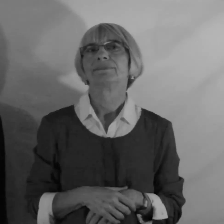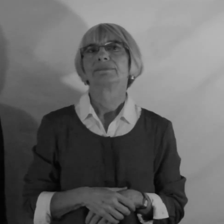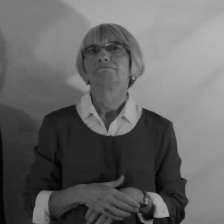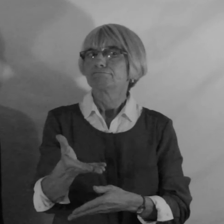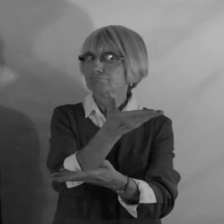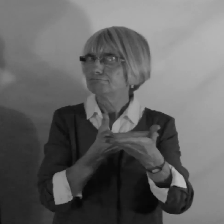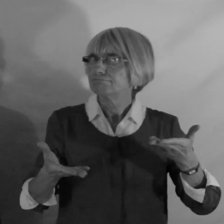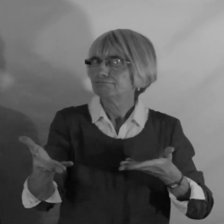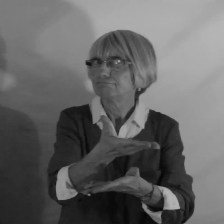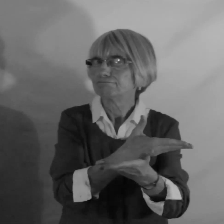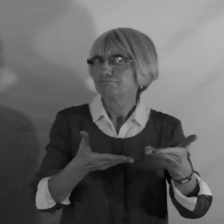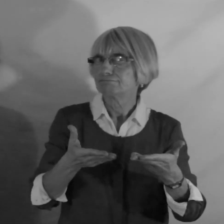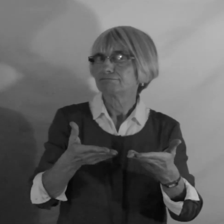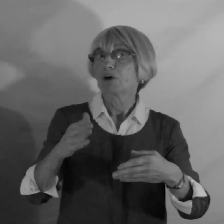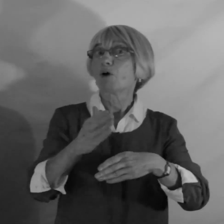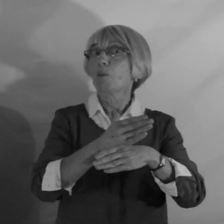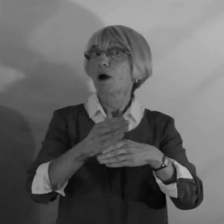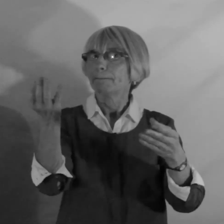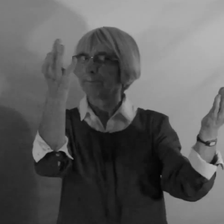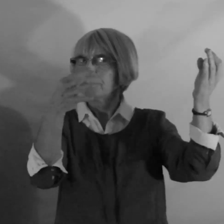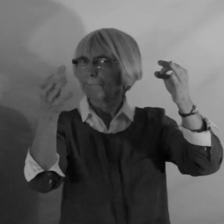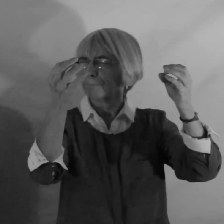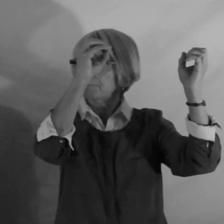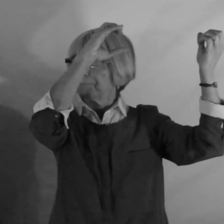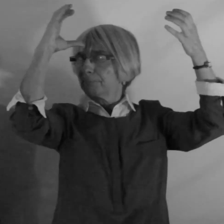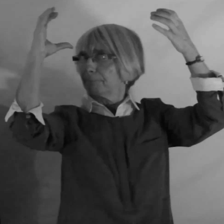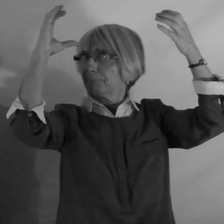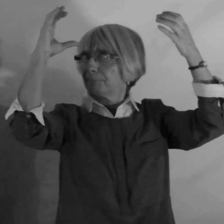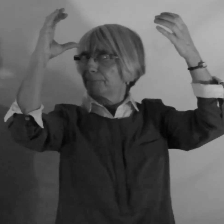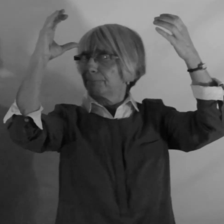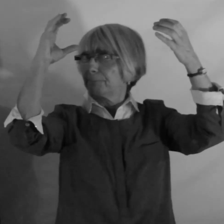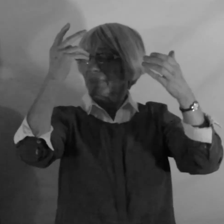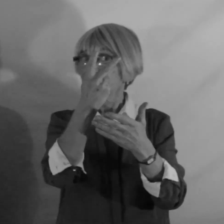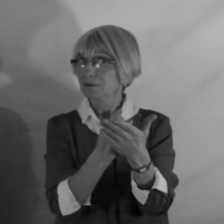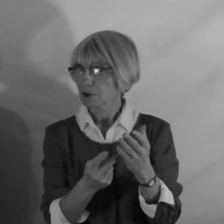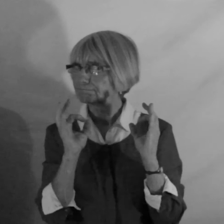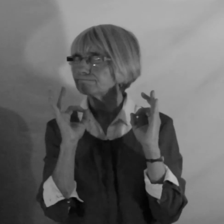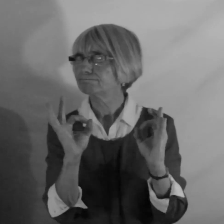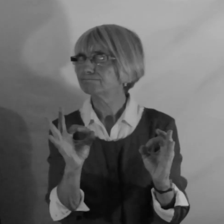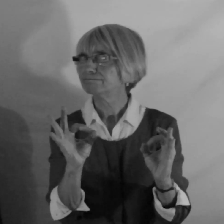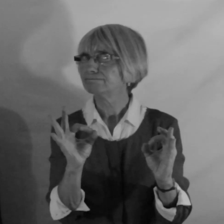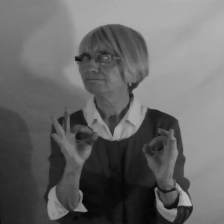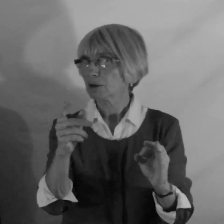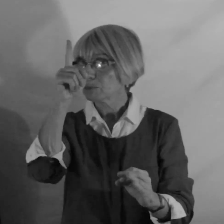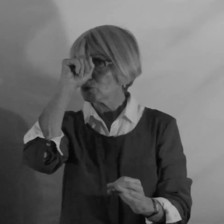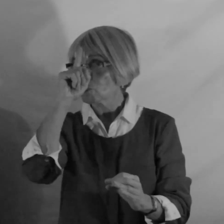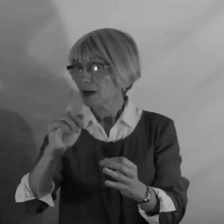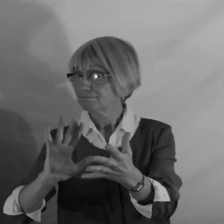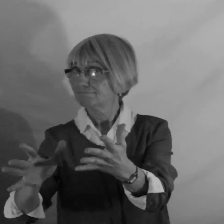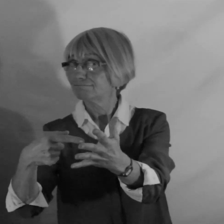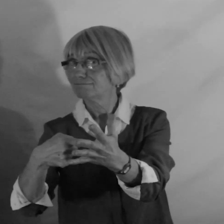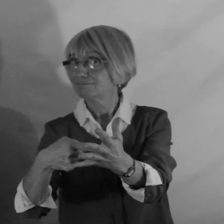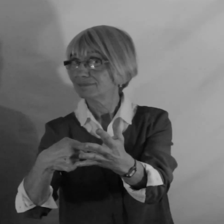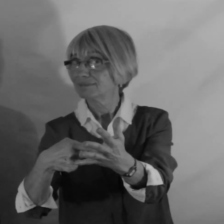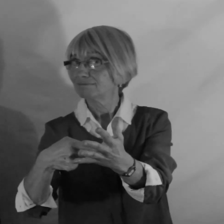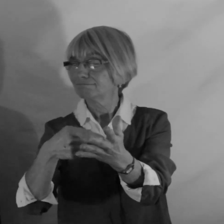pour échanger sur la conception des poèmes et sur la justesse des dessins de façon à ce qu'ils traduisent